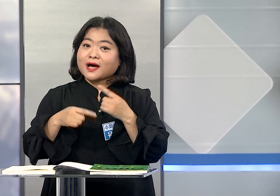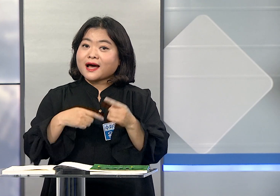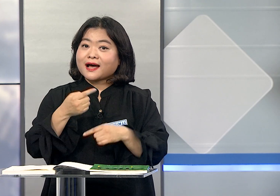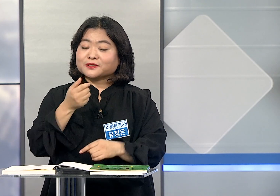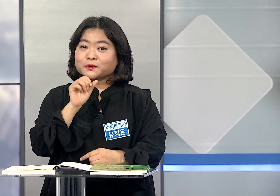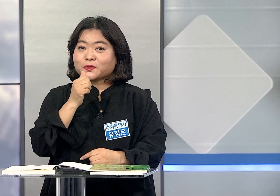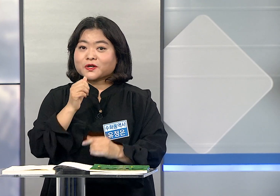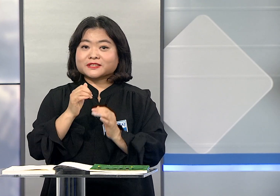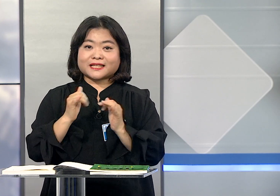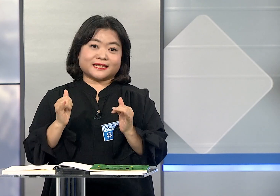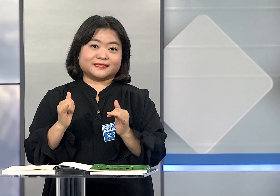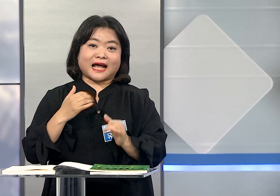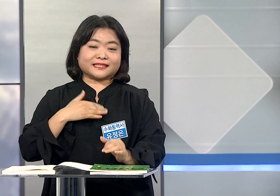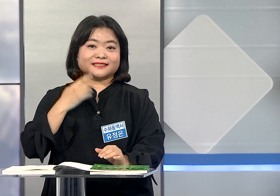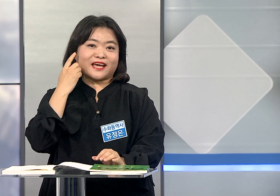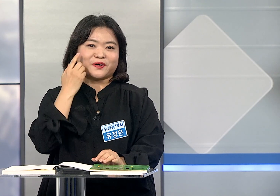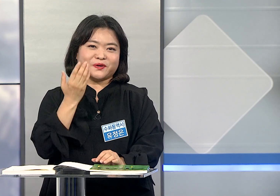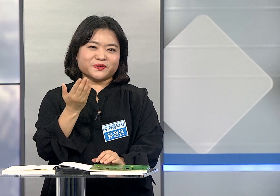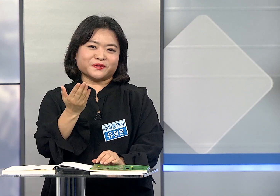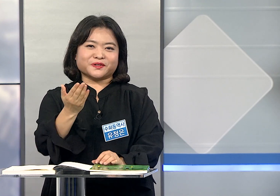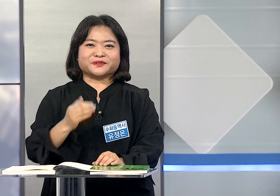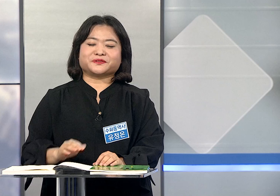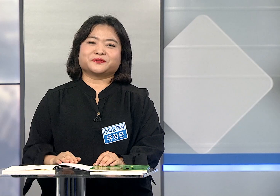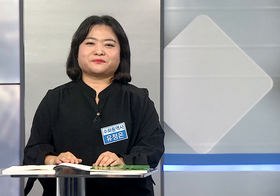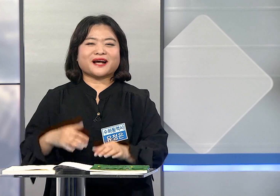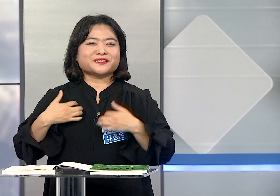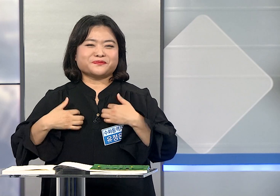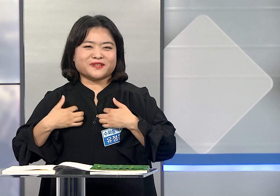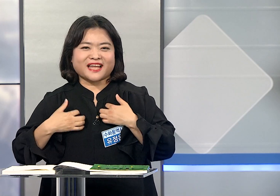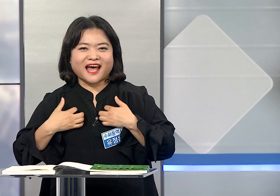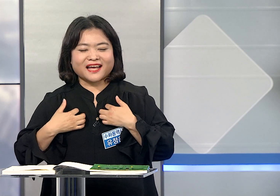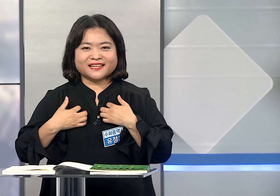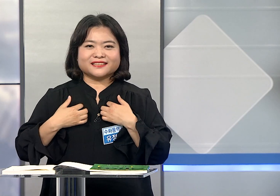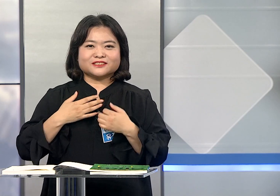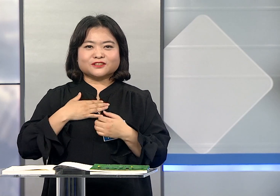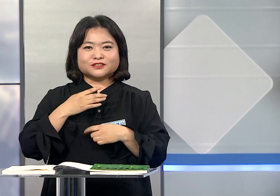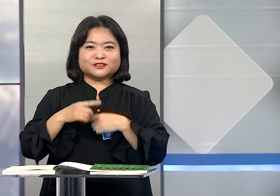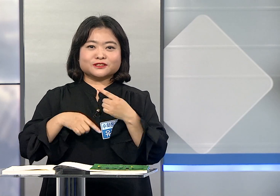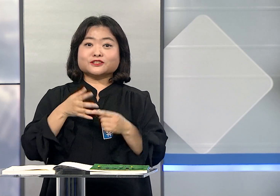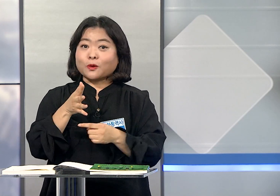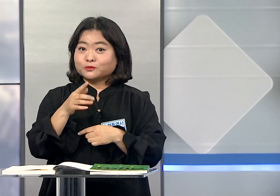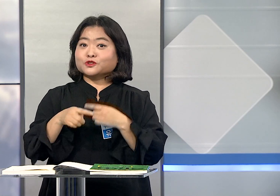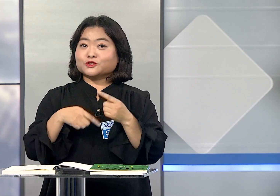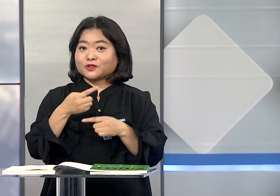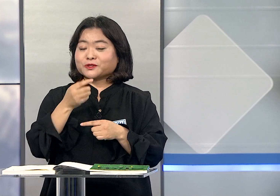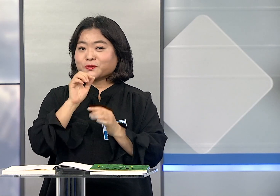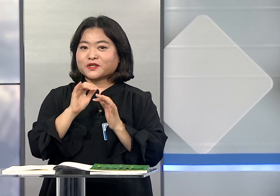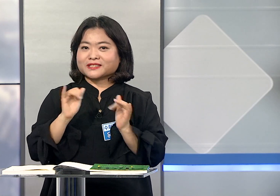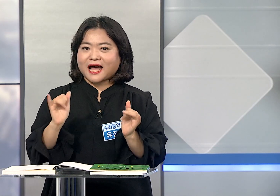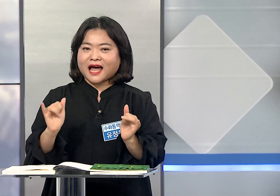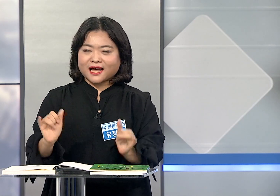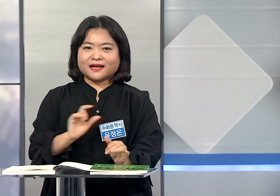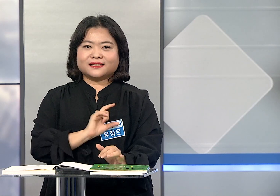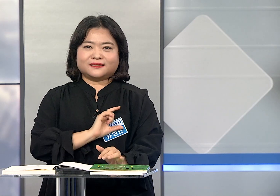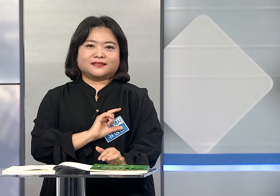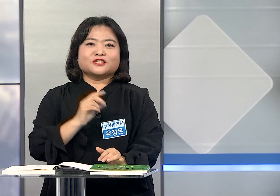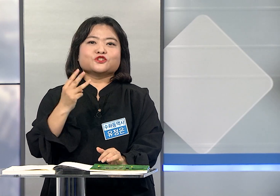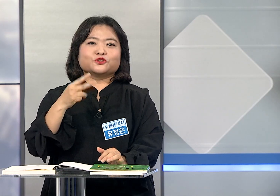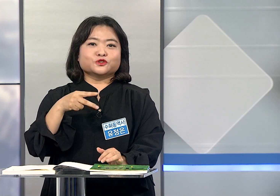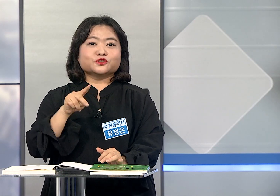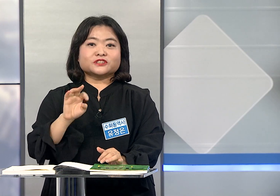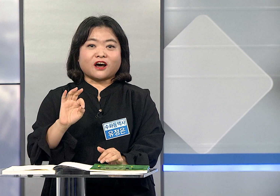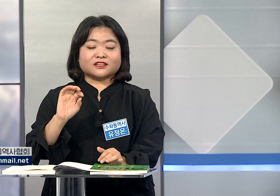직업으로 수화통역사를 아시나요? 반갑습니다. 저는 전문 수화통역사